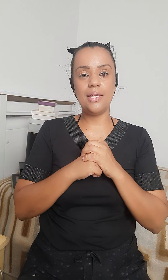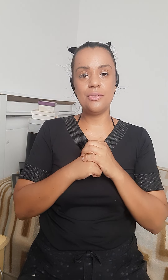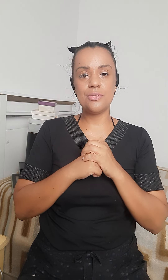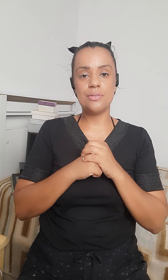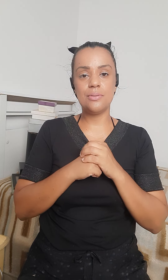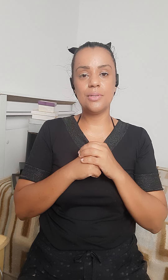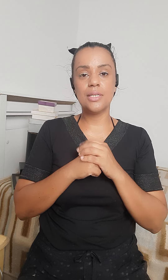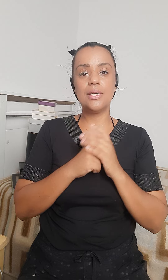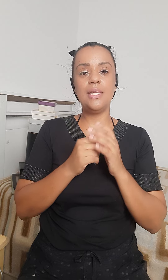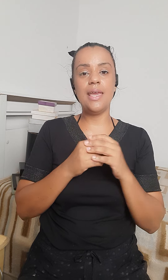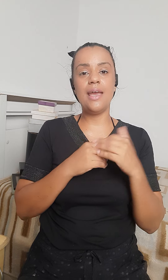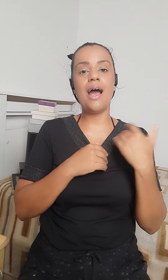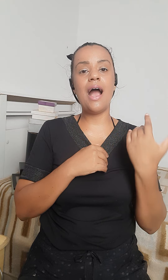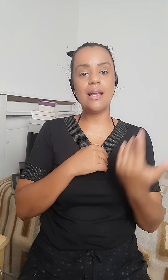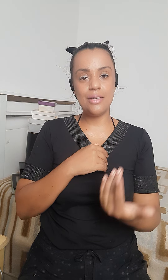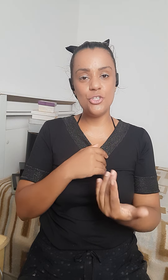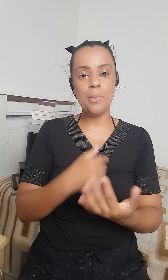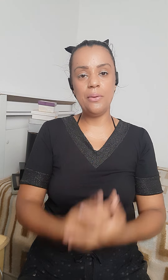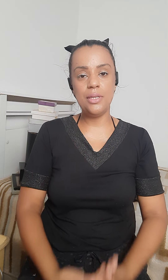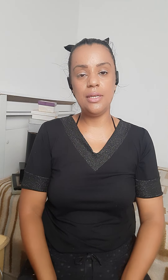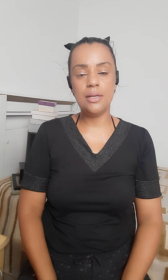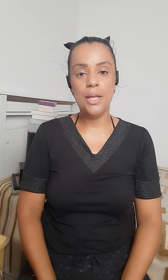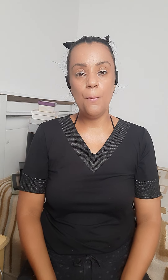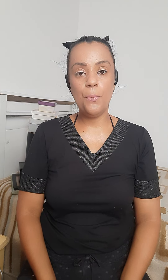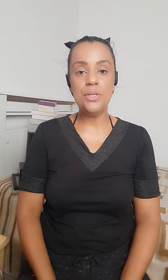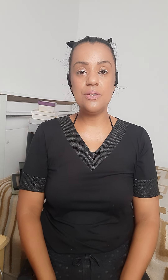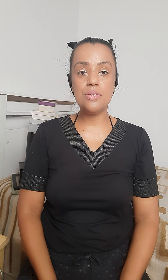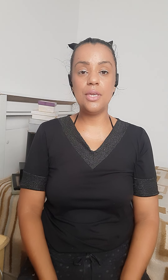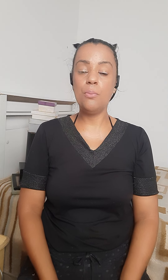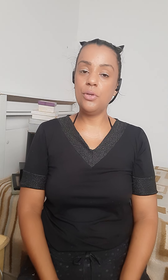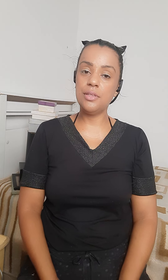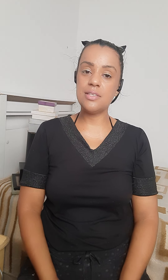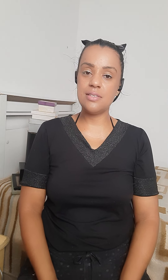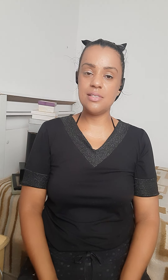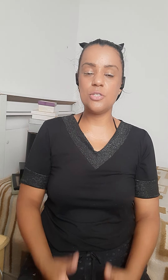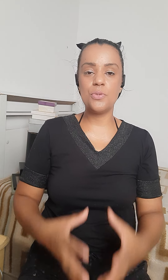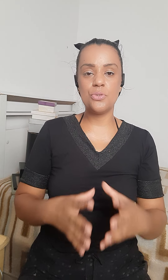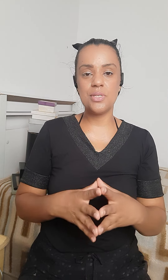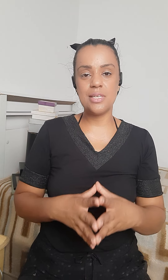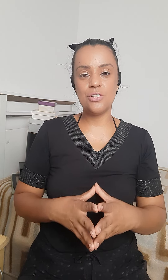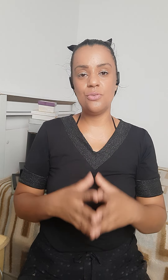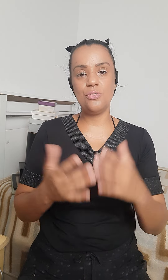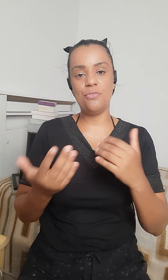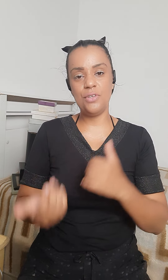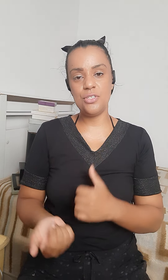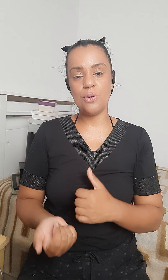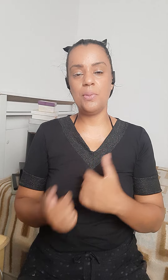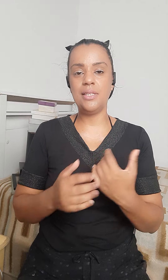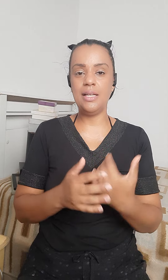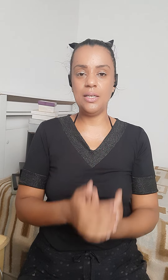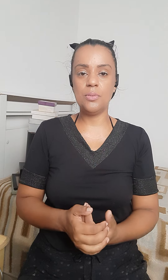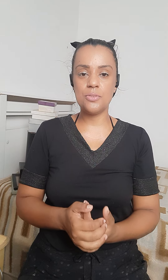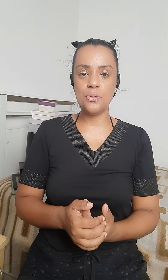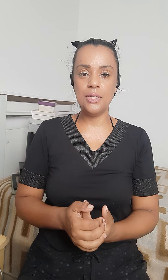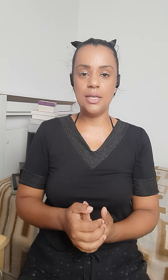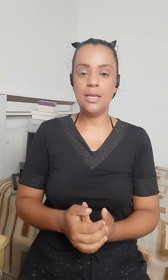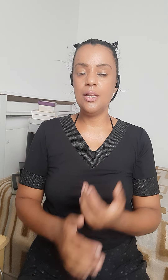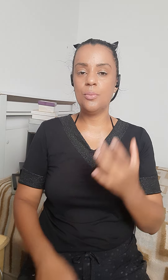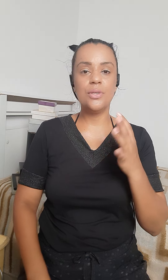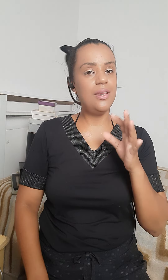arbitrários, que é a grande maioria. Por isso que muitas das vezes as pessoas acham difícil aprender Libras, por quê? Porque ele